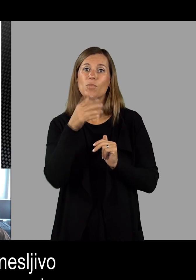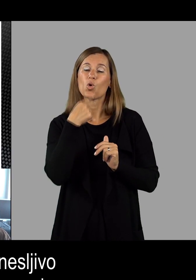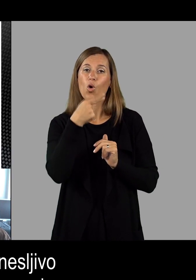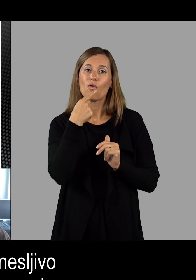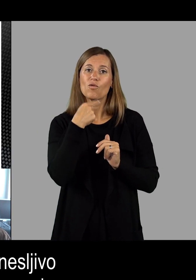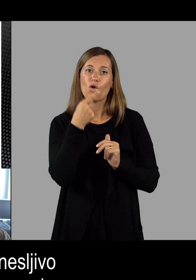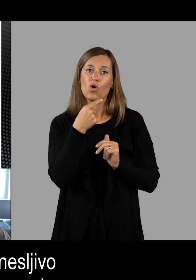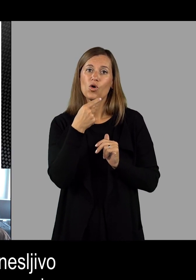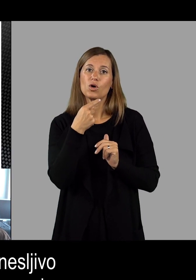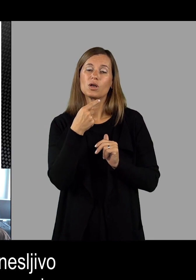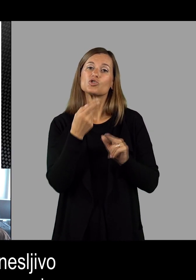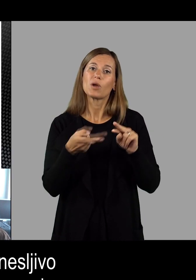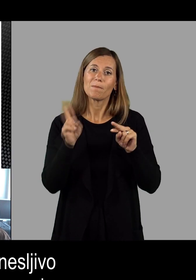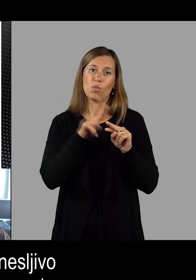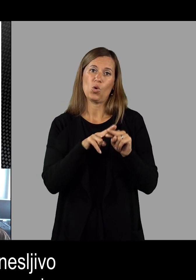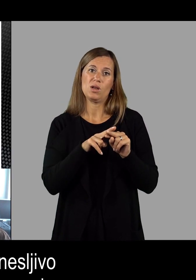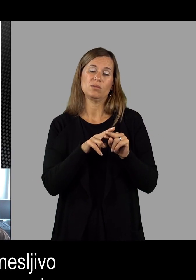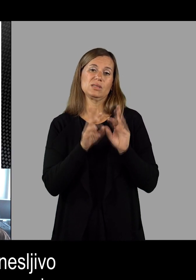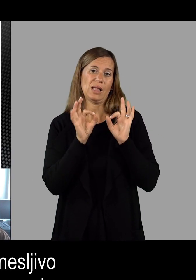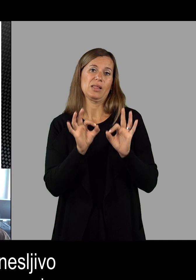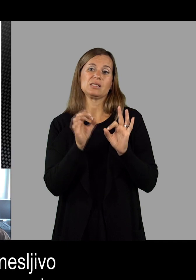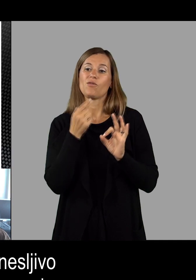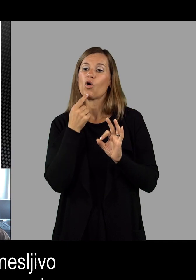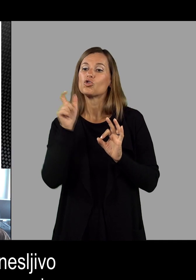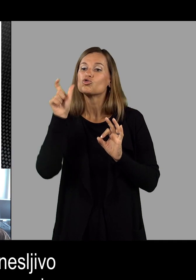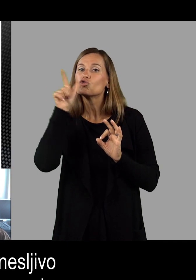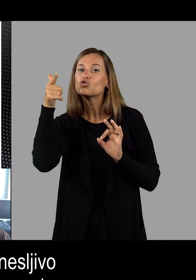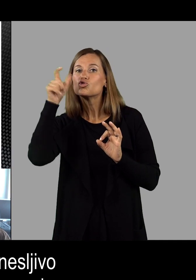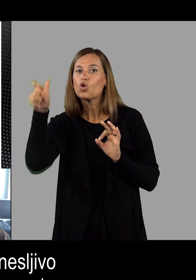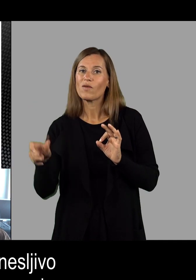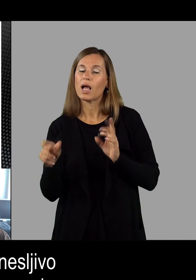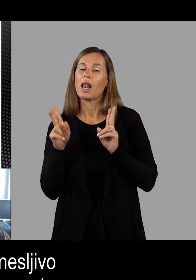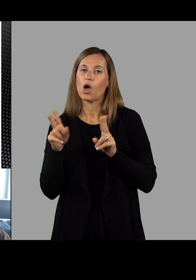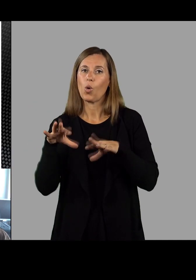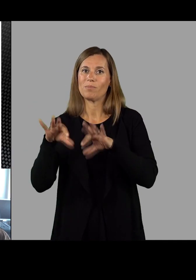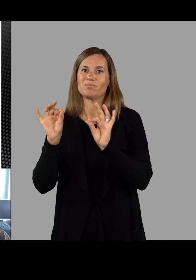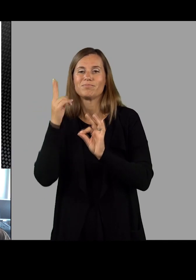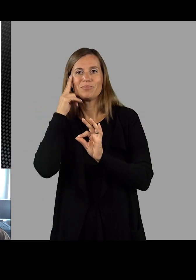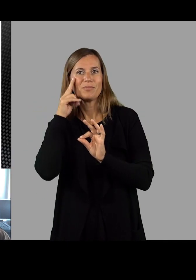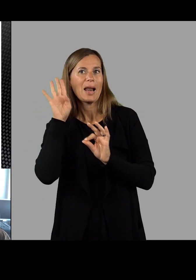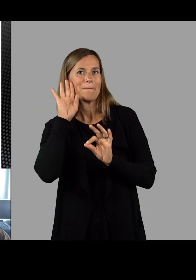govor stroj celo bolj zanesljivo lahko človeka nekoč razpoznaval.